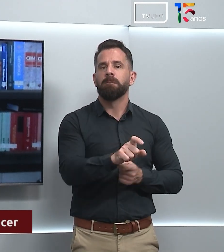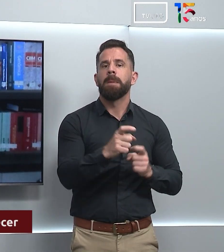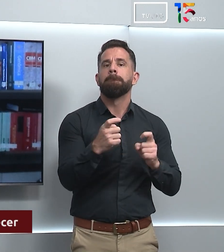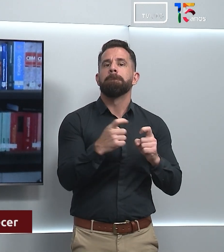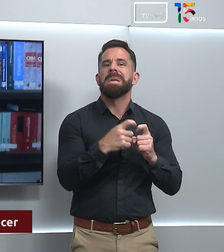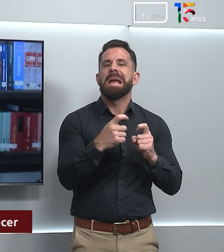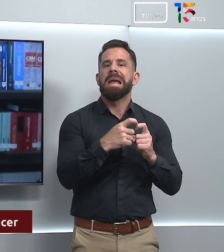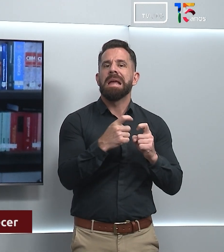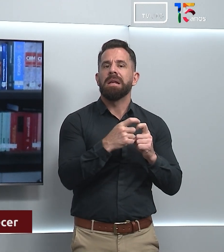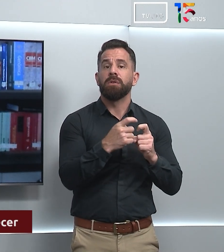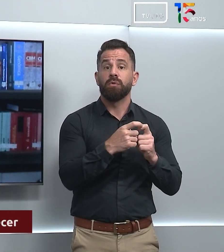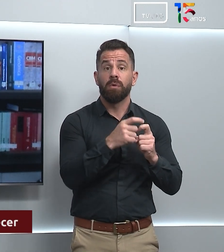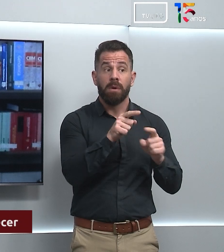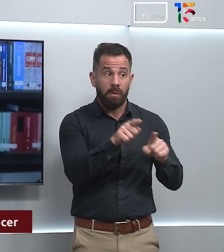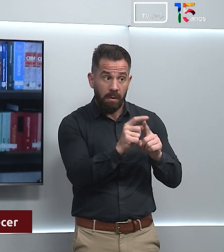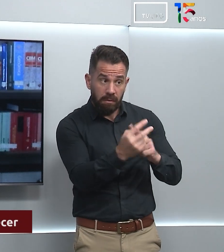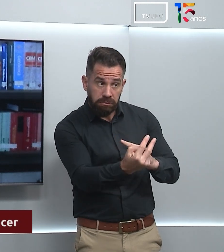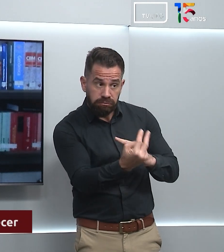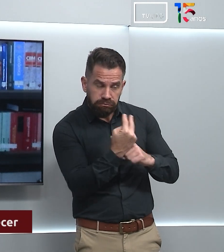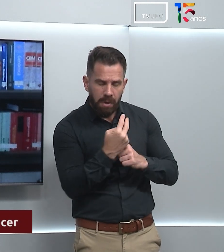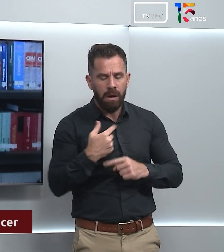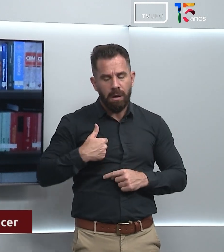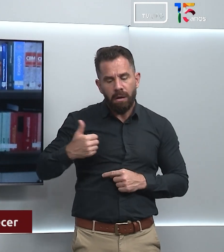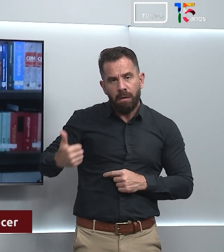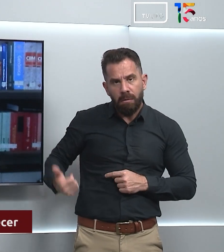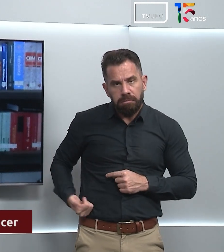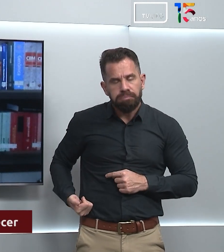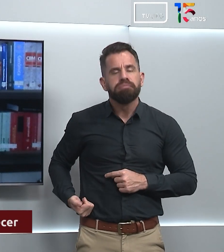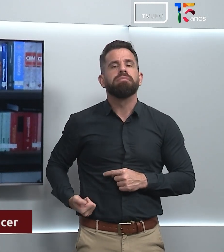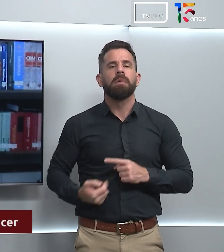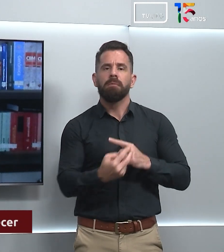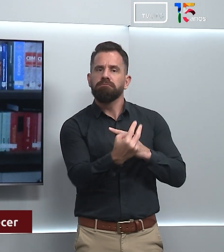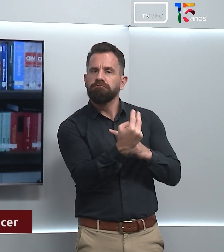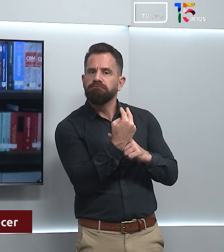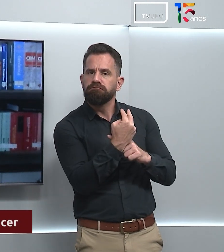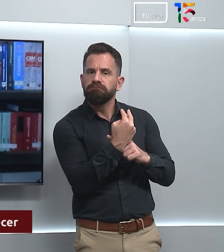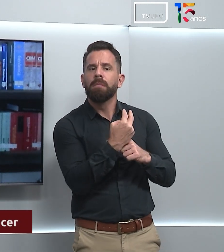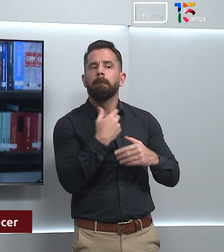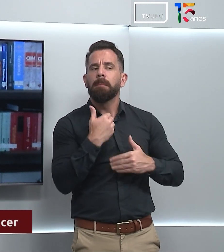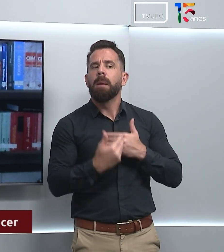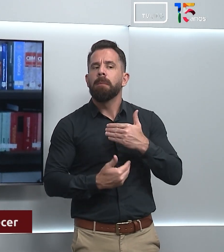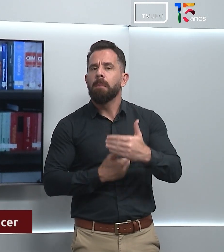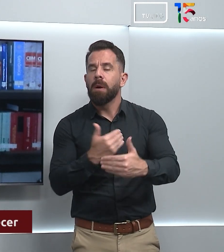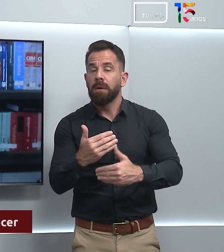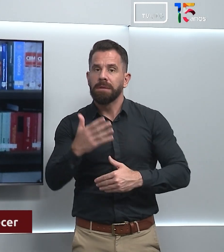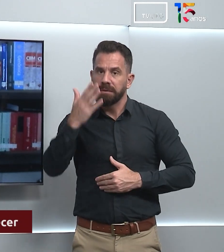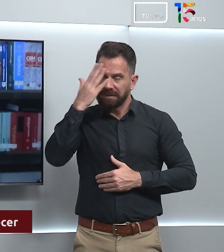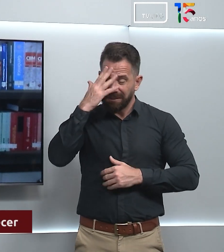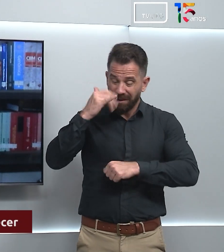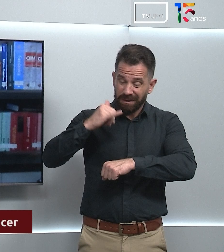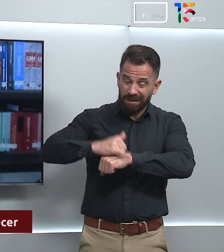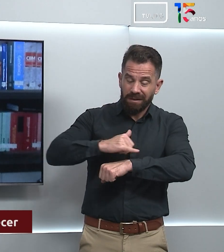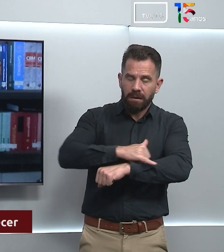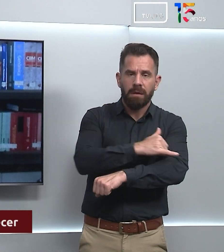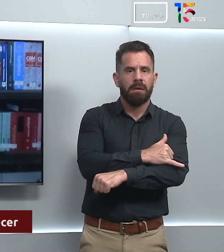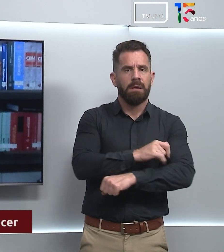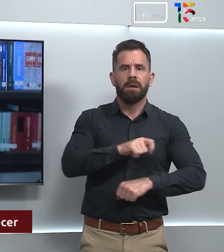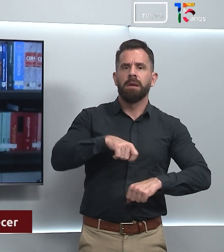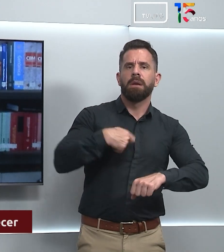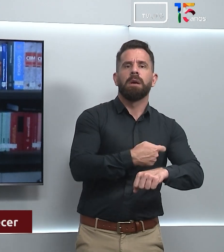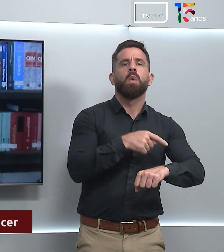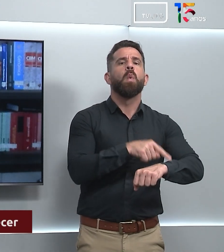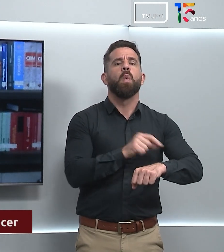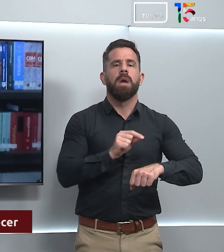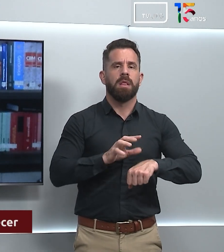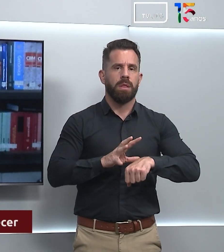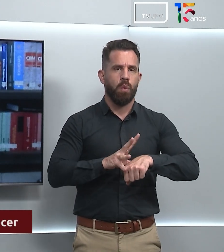É importante que a gente entenda que a obesidade é uma doença, ela tem associado a